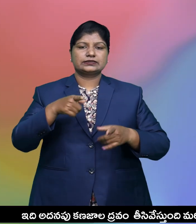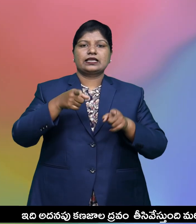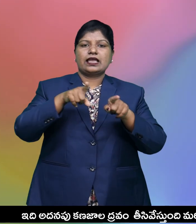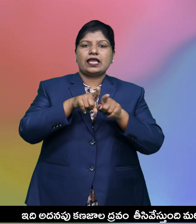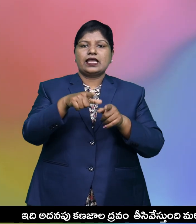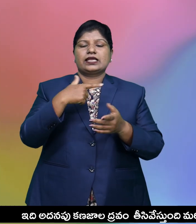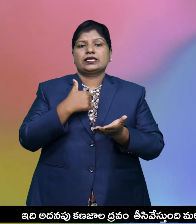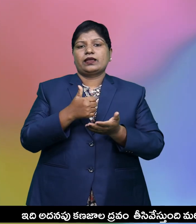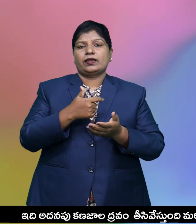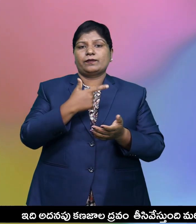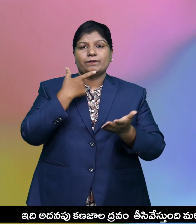అందిస్తుంది.